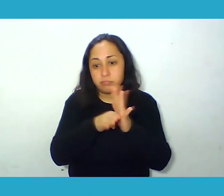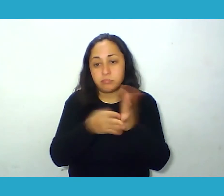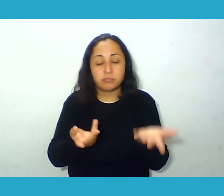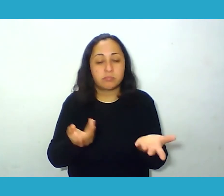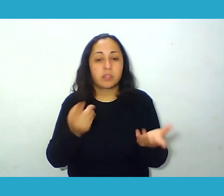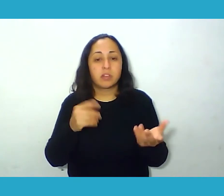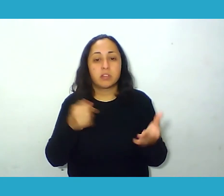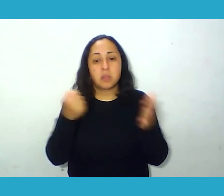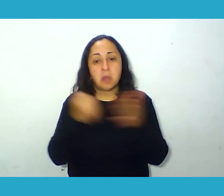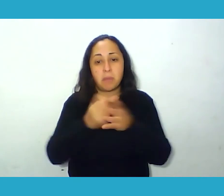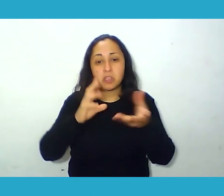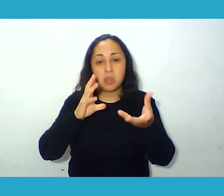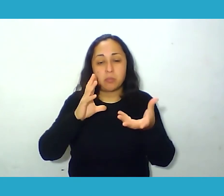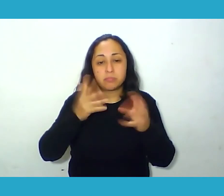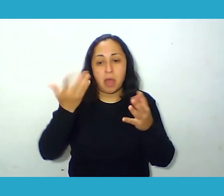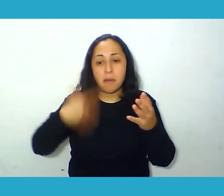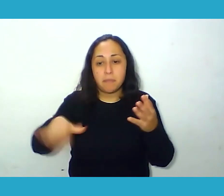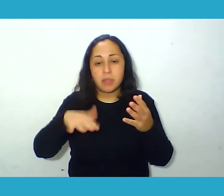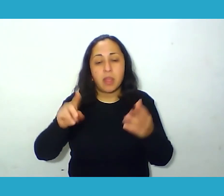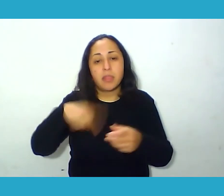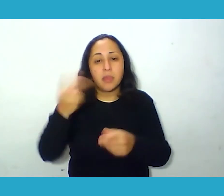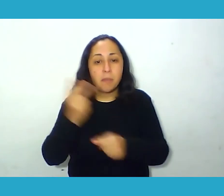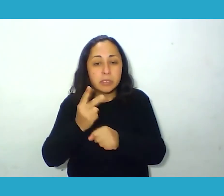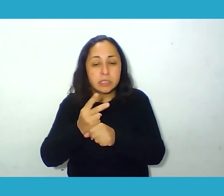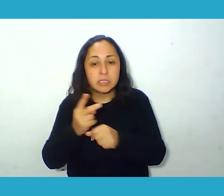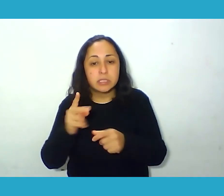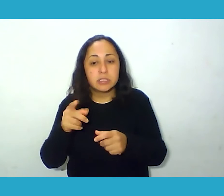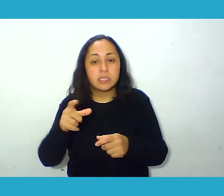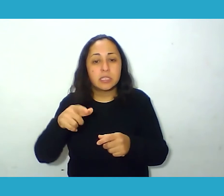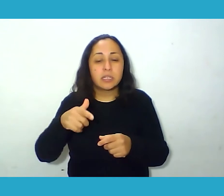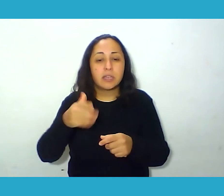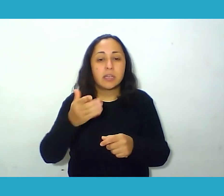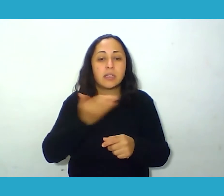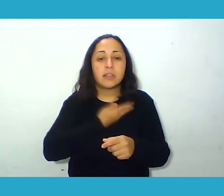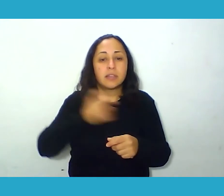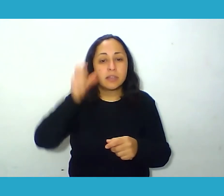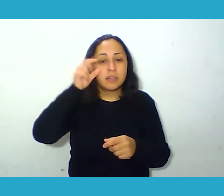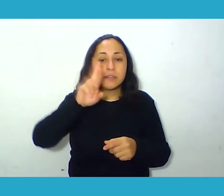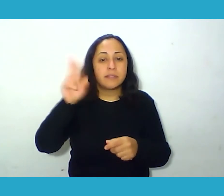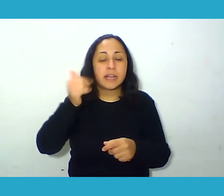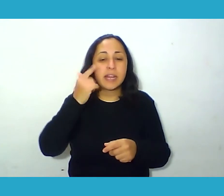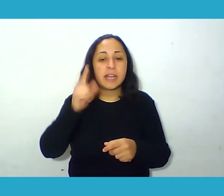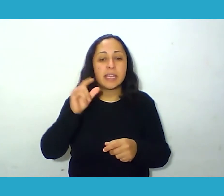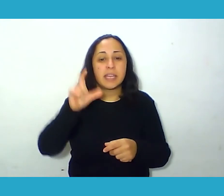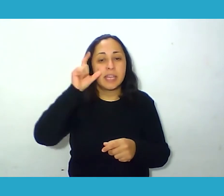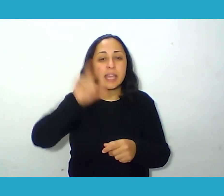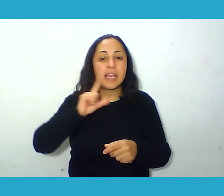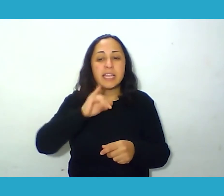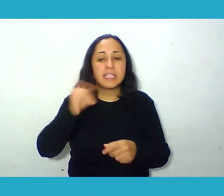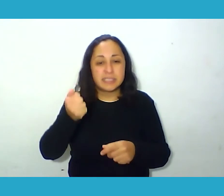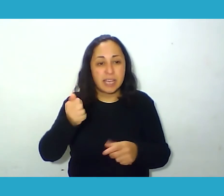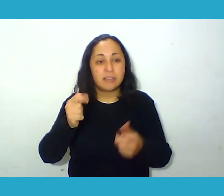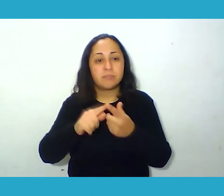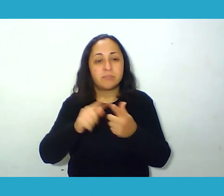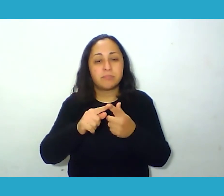Impacto Ambiental, se opone al proyecto. Seguidamente toma la palabra la señora Ferrari Elisa Guadalupe, quien dice ser ciudadana de